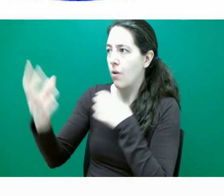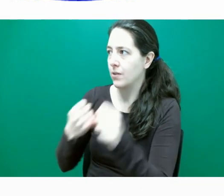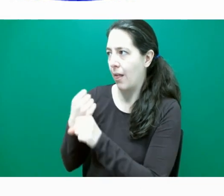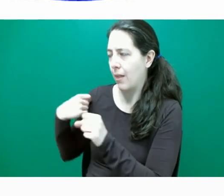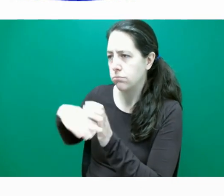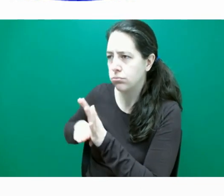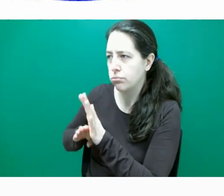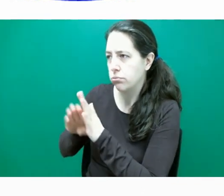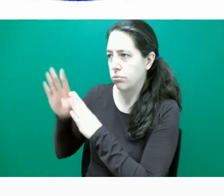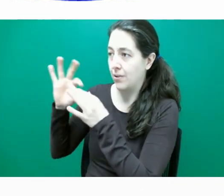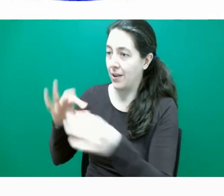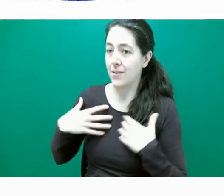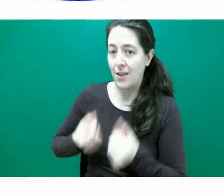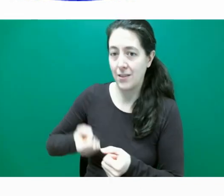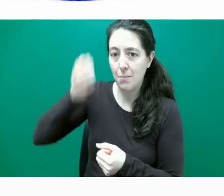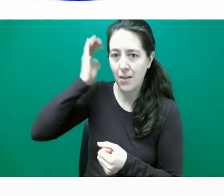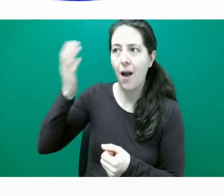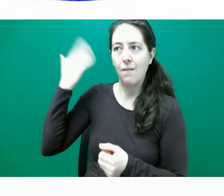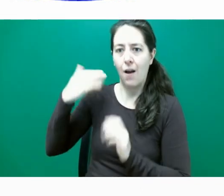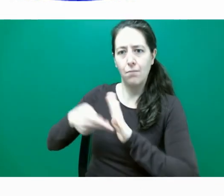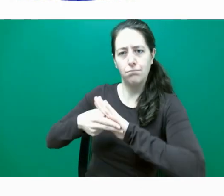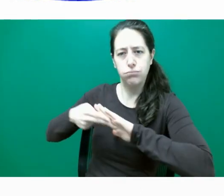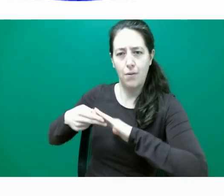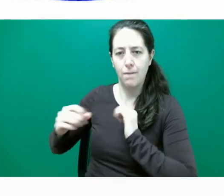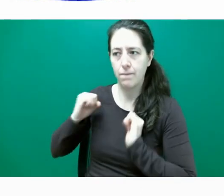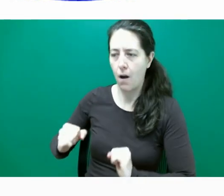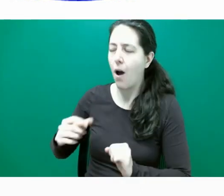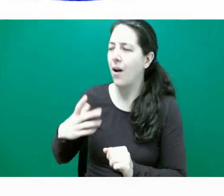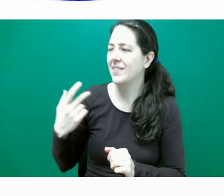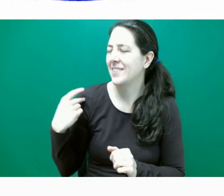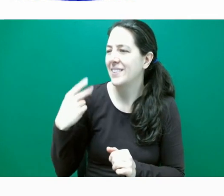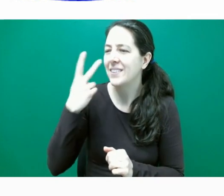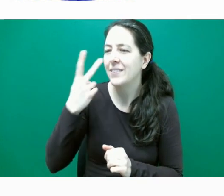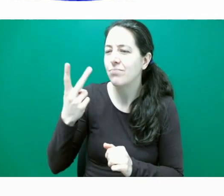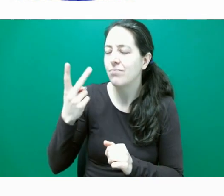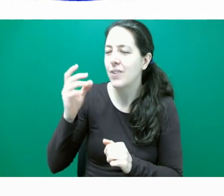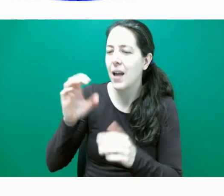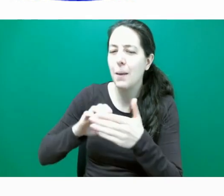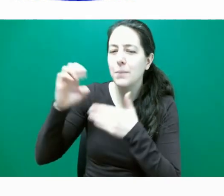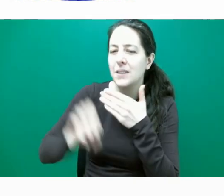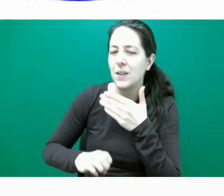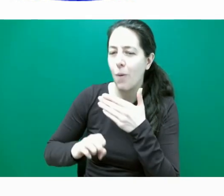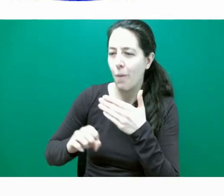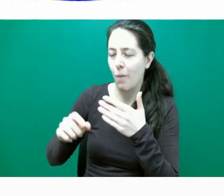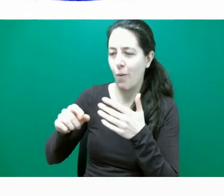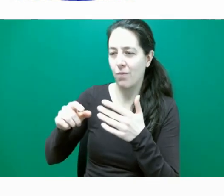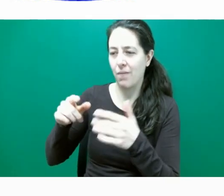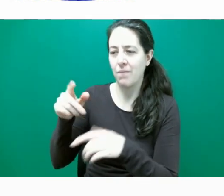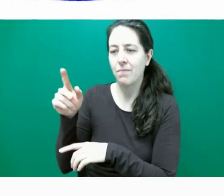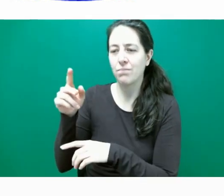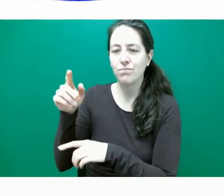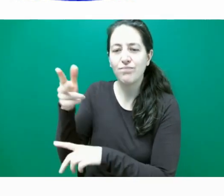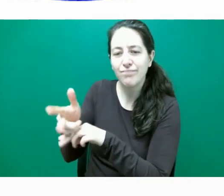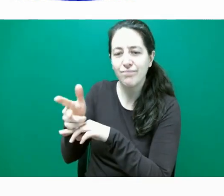niveau de la santé mentale. On parlait de stigmatisation. J'écoutais une émission qui a été tournée dans le début des années 90 et la personne était, bon, à